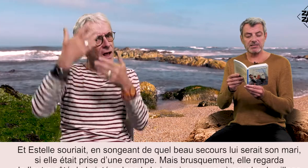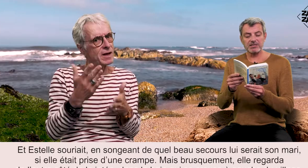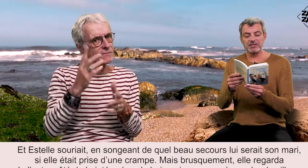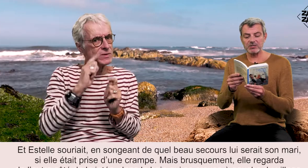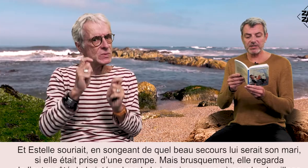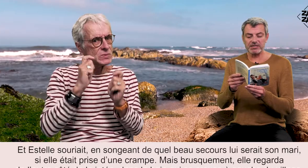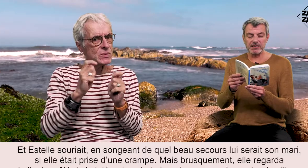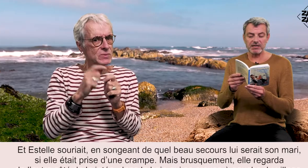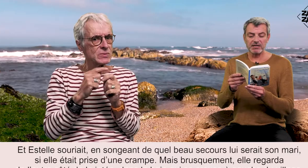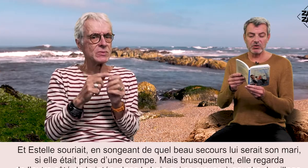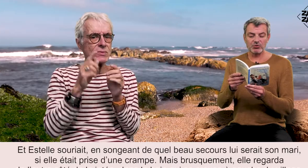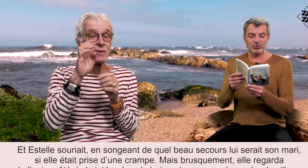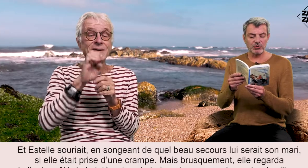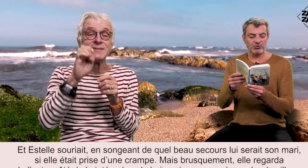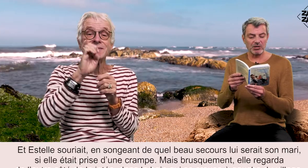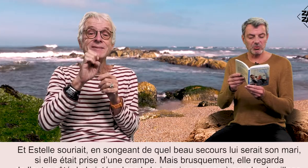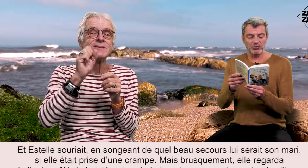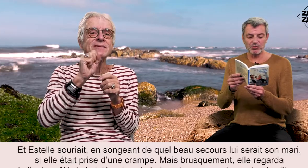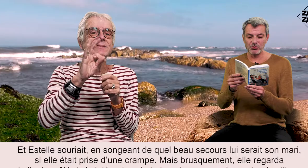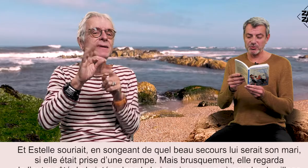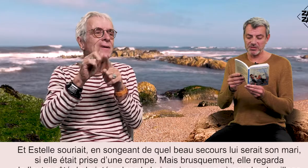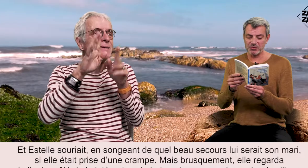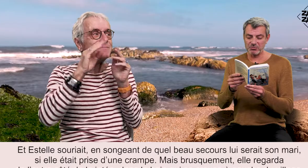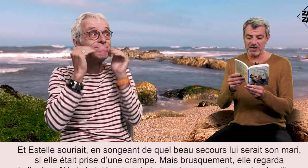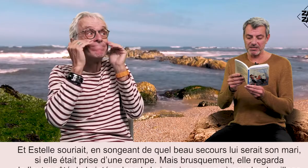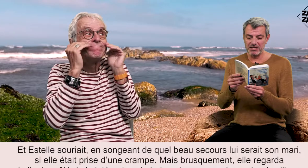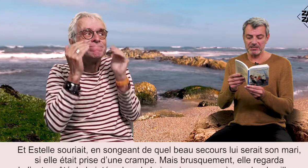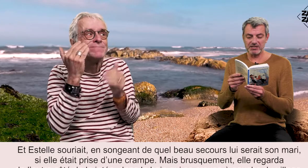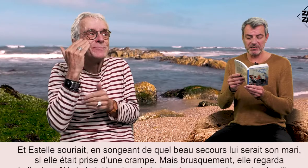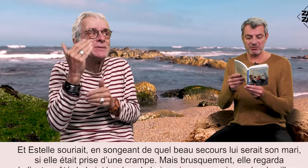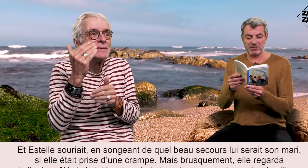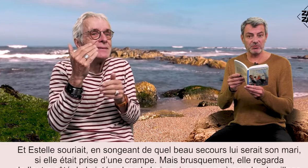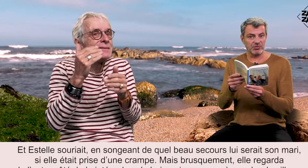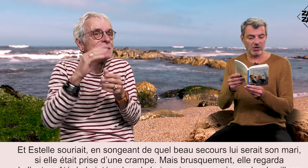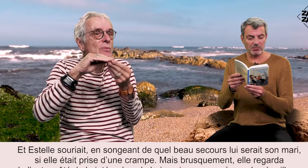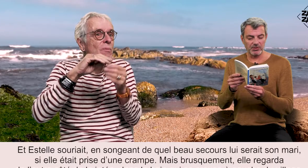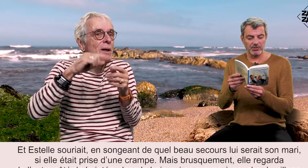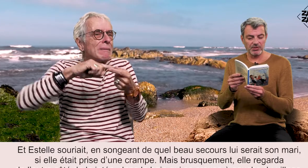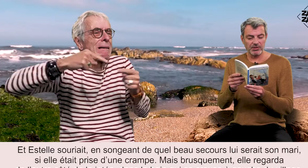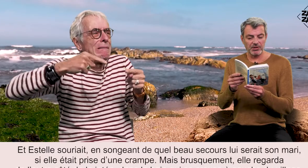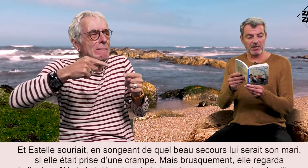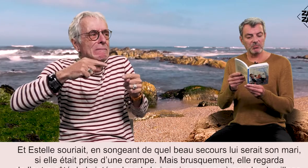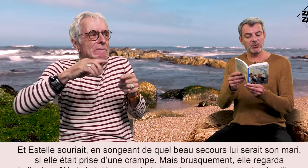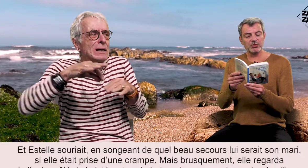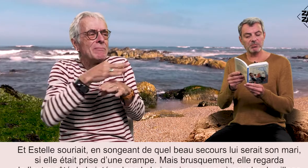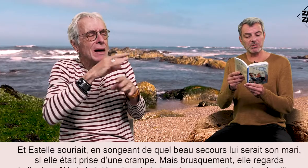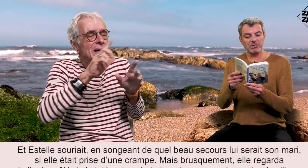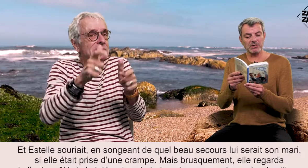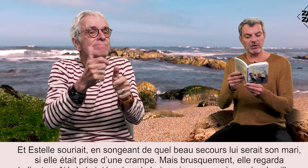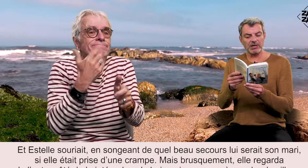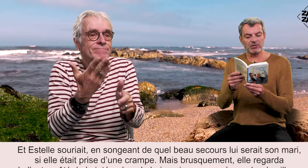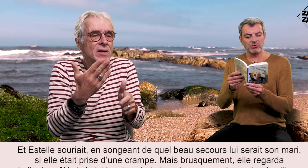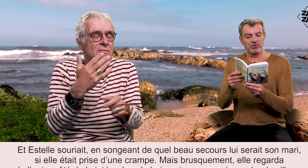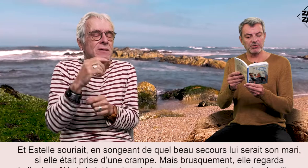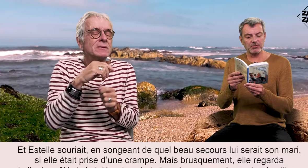Et Estelle souriait en songeant de quel beau secours lui serait son mari si elle était prise d'une crampe. Mais brusquement,